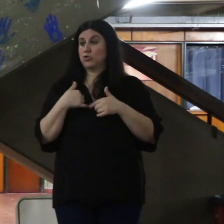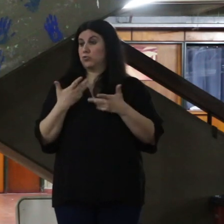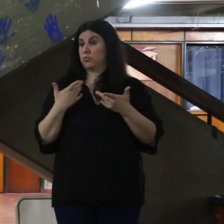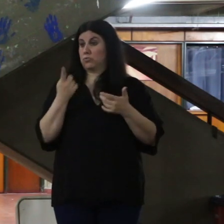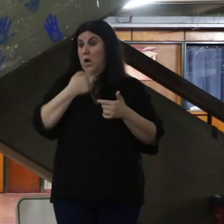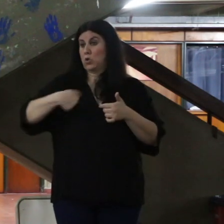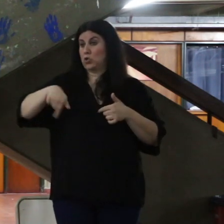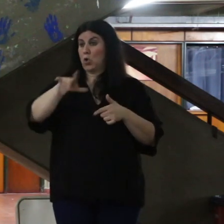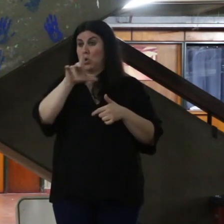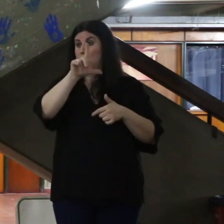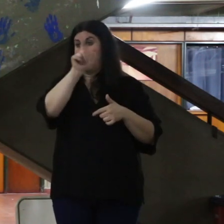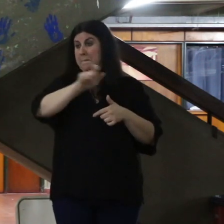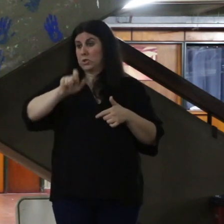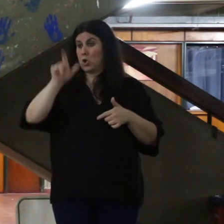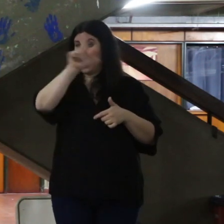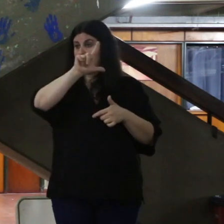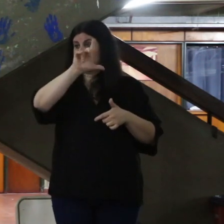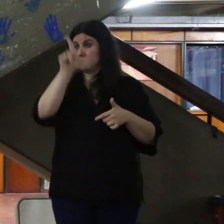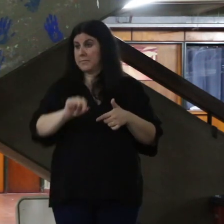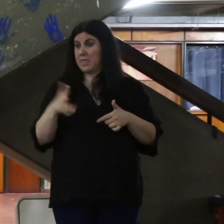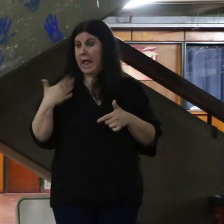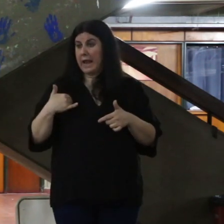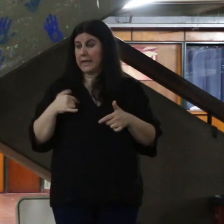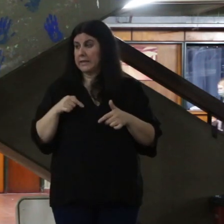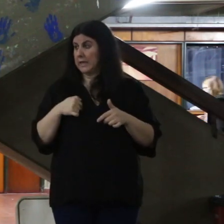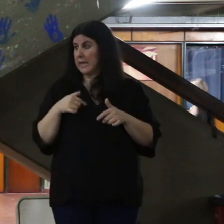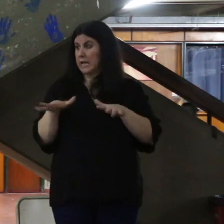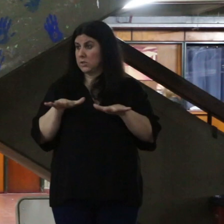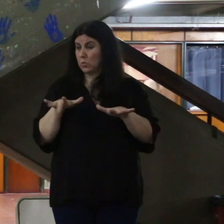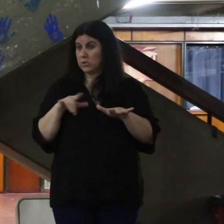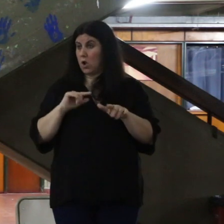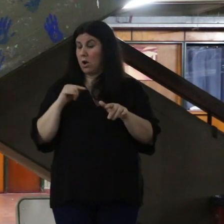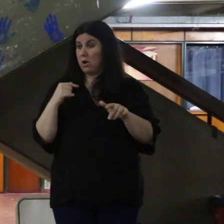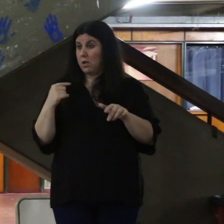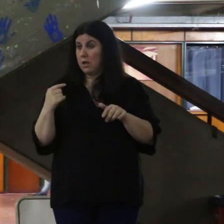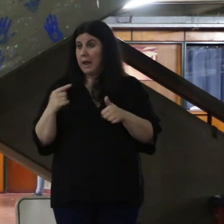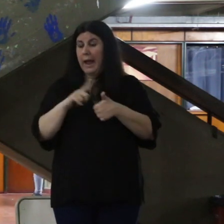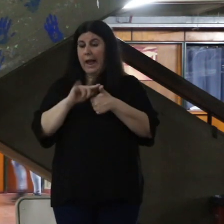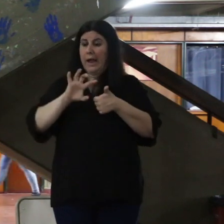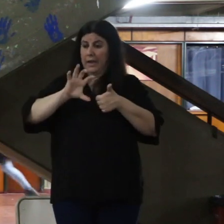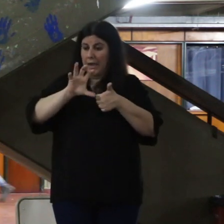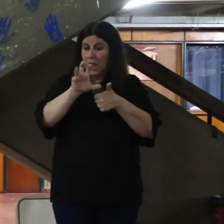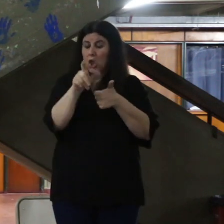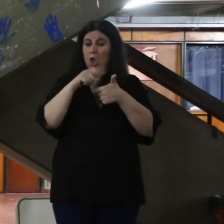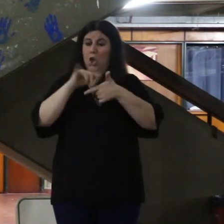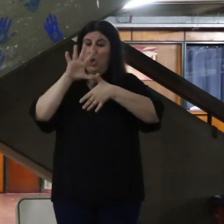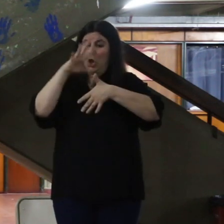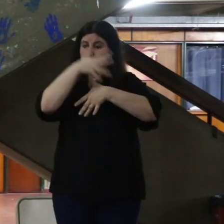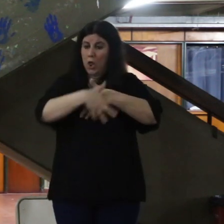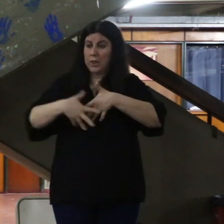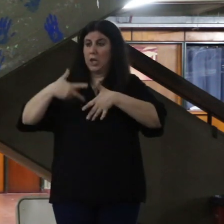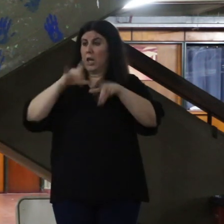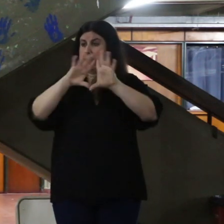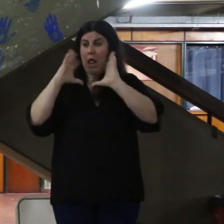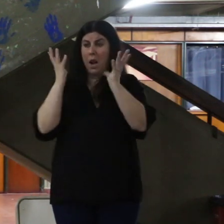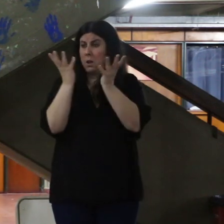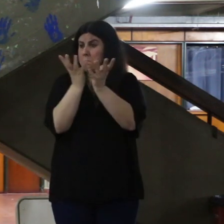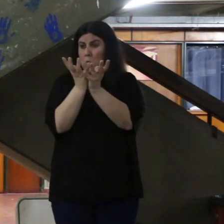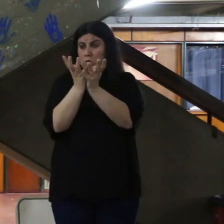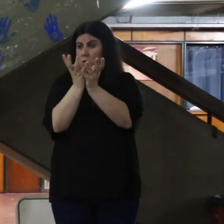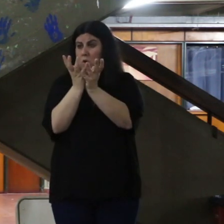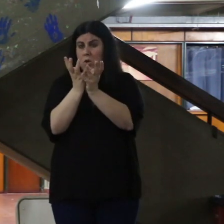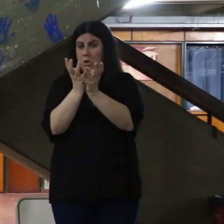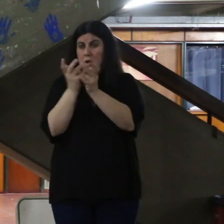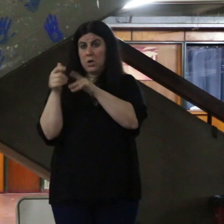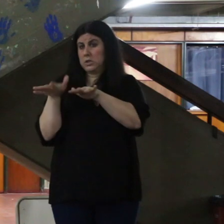ciudadanos argentinos y argentinos, nos atraviesa a la región, a nuestro continente y al mundo